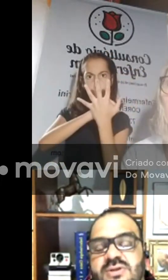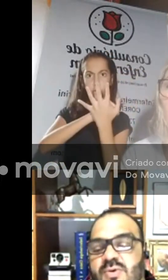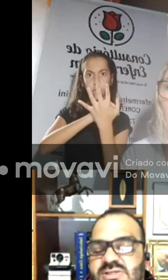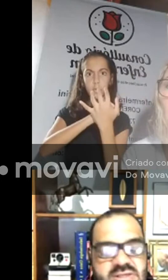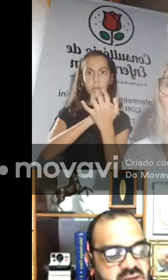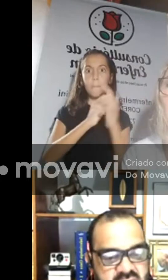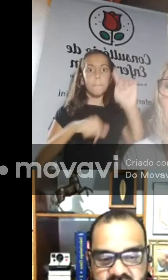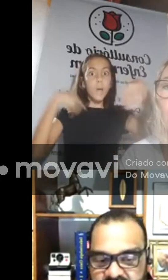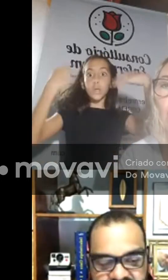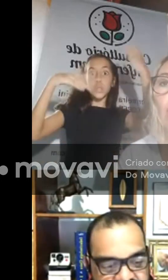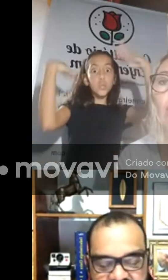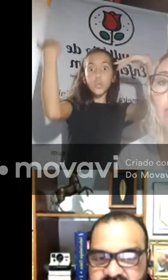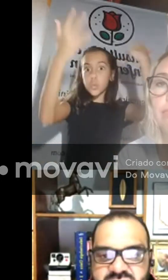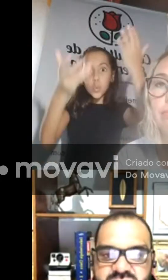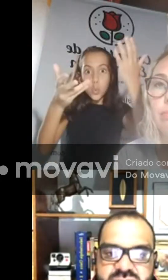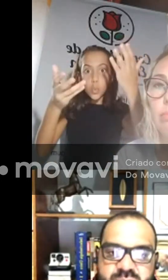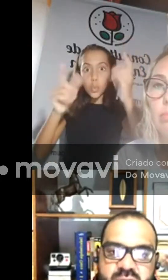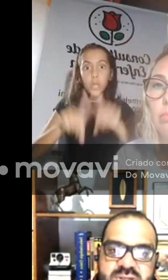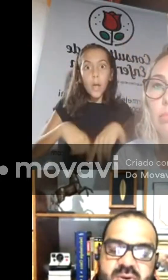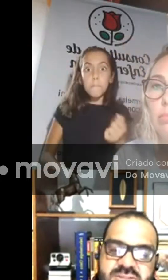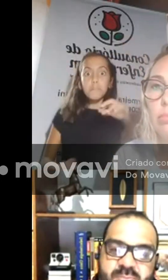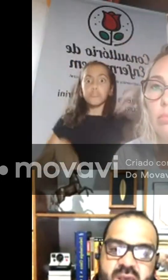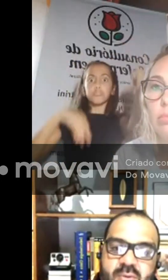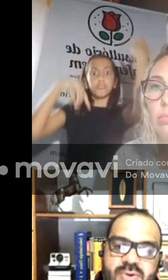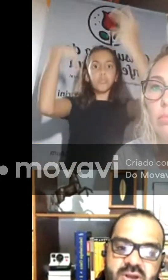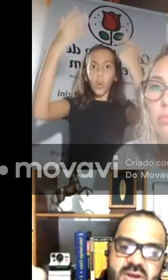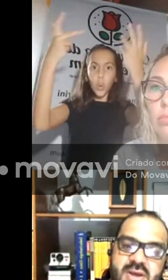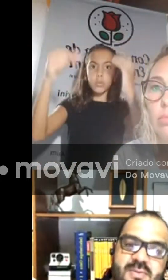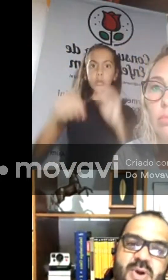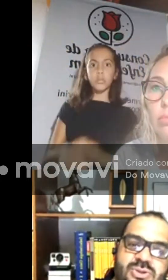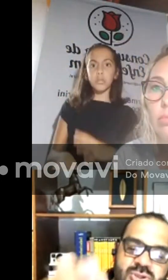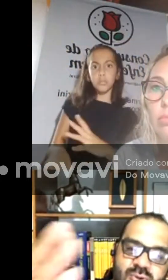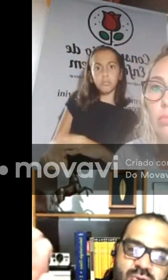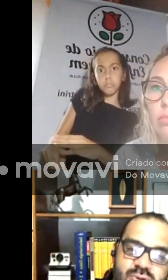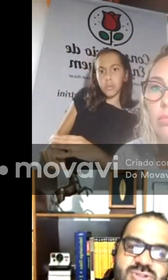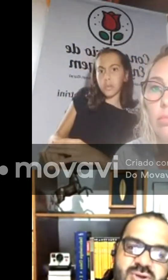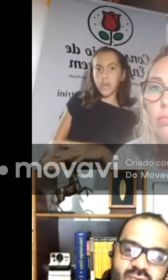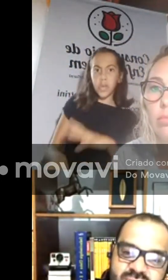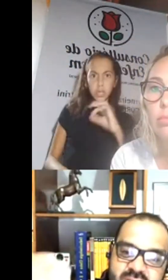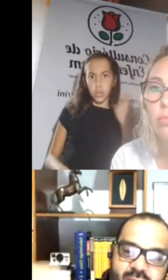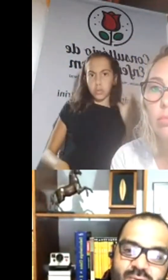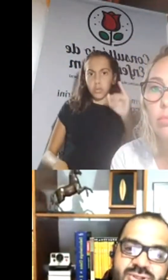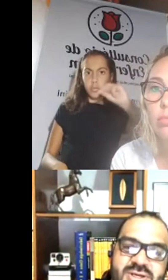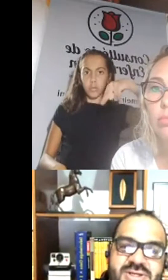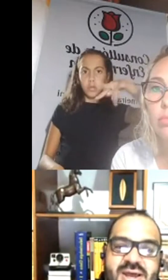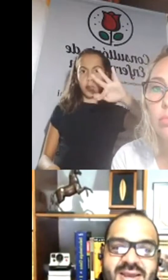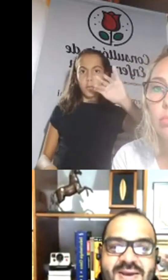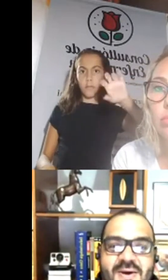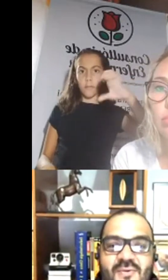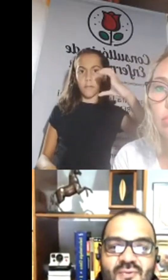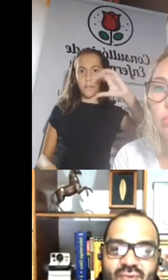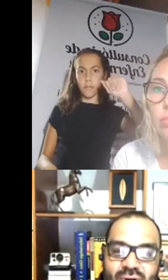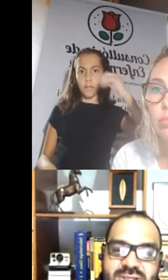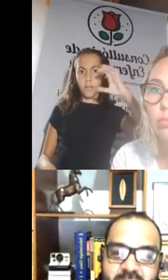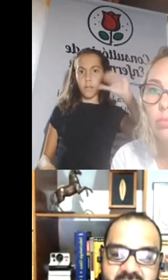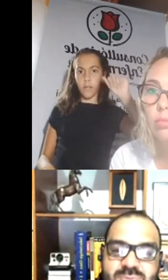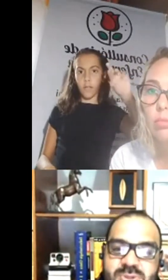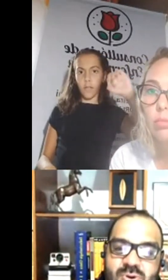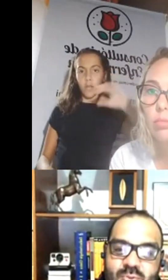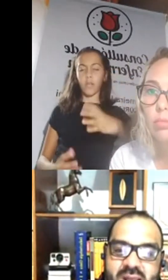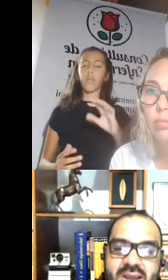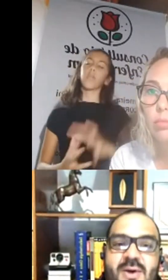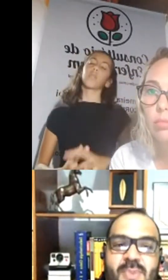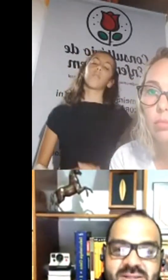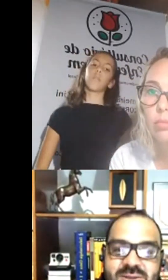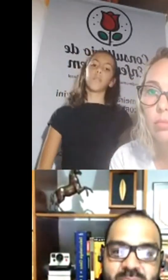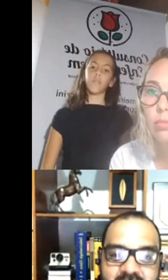Entendeu? Então, assim, é interessantíssimo essa pergunta. Meu tio, doutor Silvio, ginecologista aí, um forte abraço pessoal